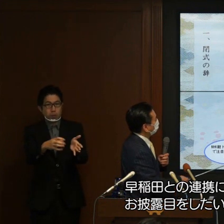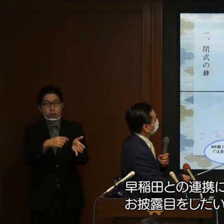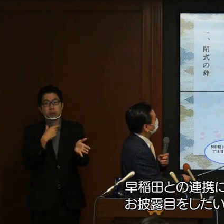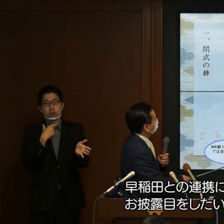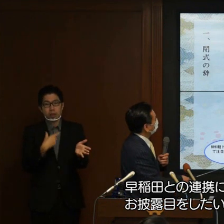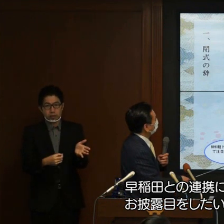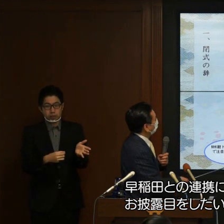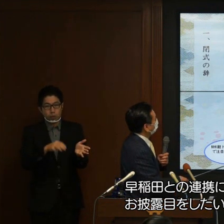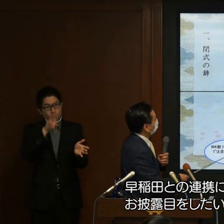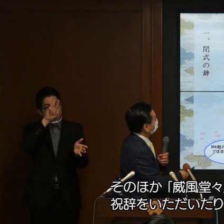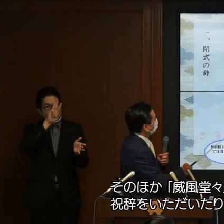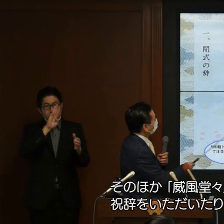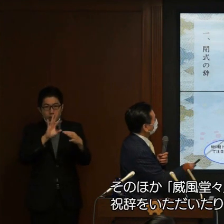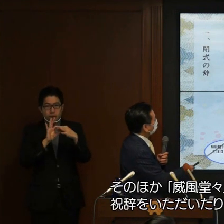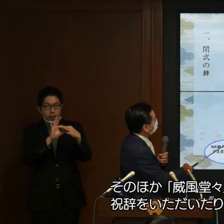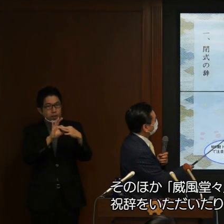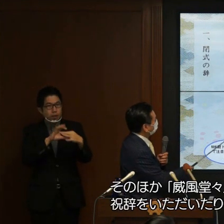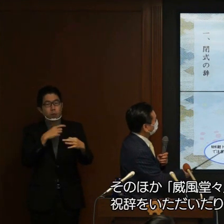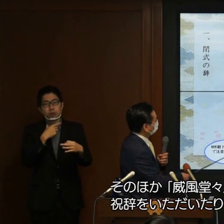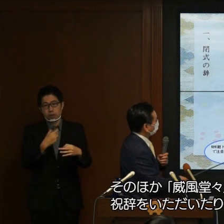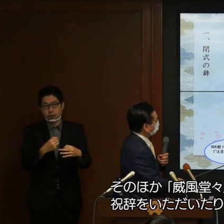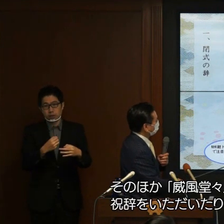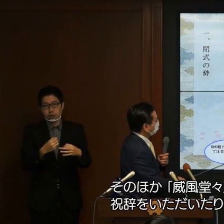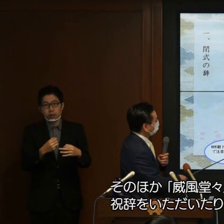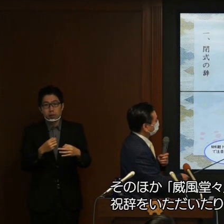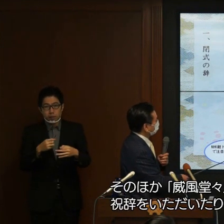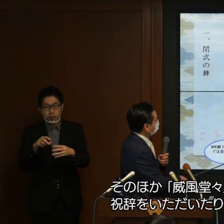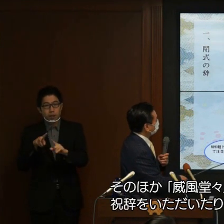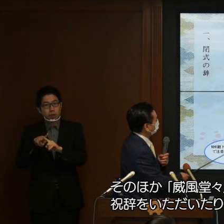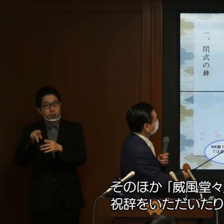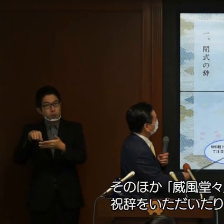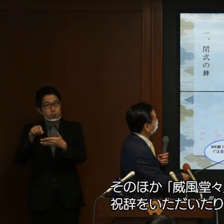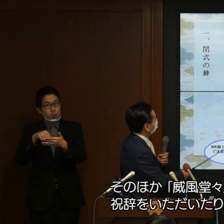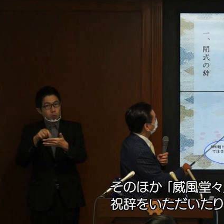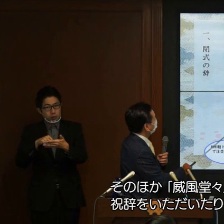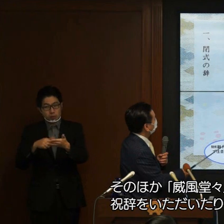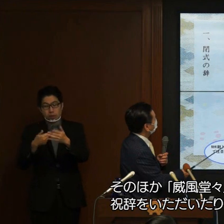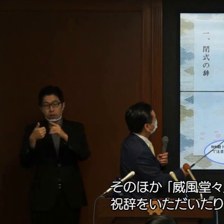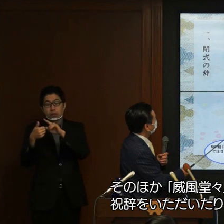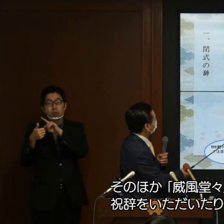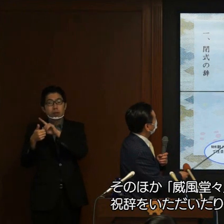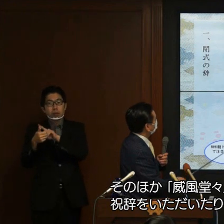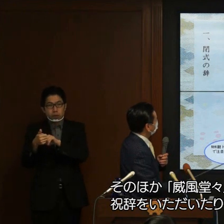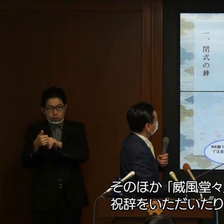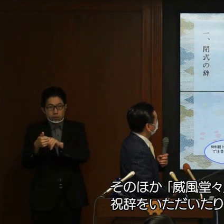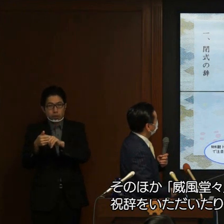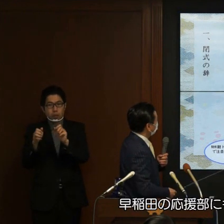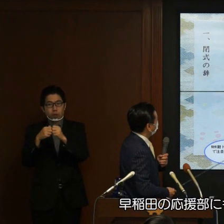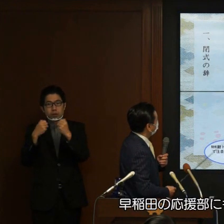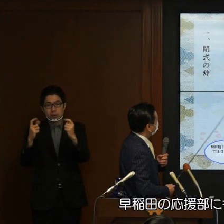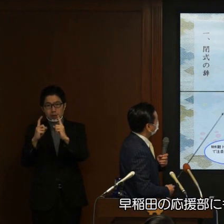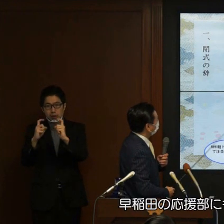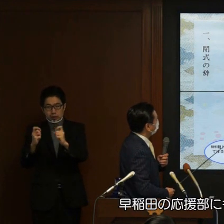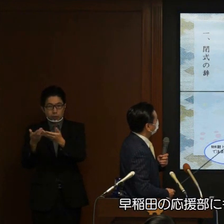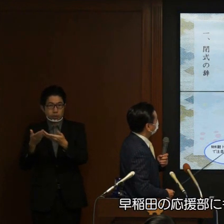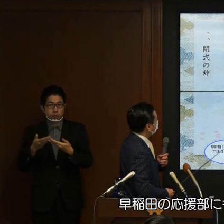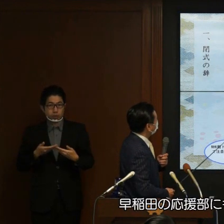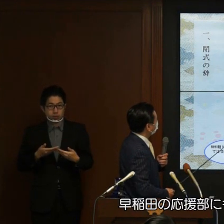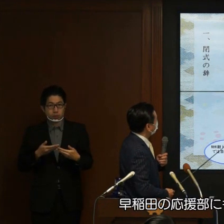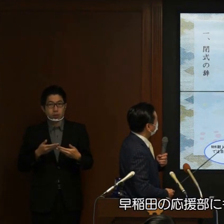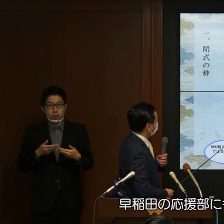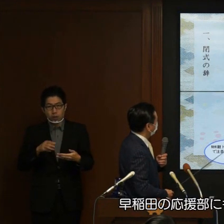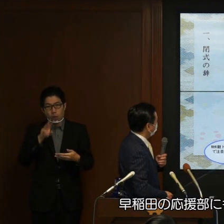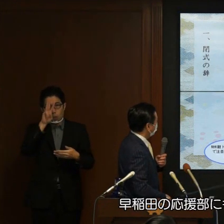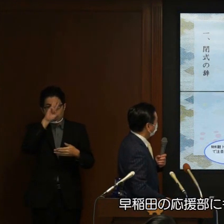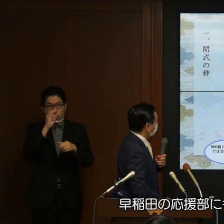と思っています。その他、イフードの伊藤純先生にも指示をいただいたり、早稲田の応援部にも来